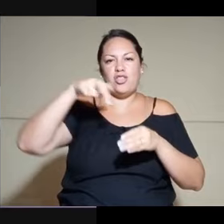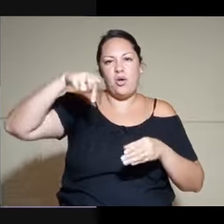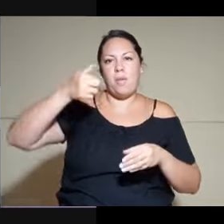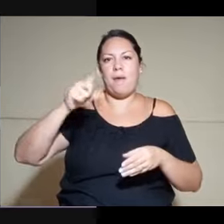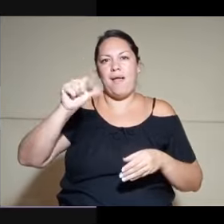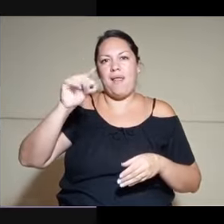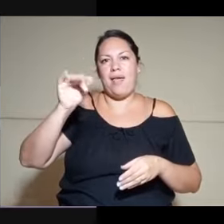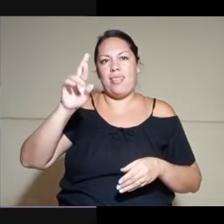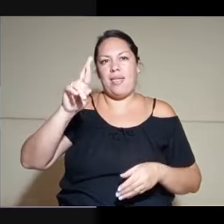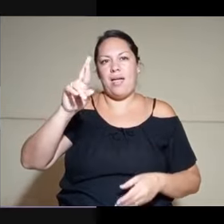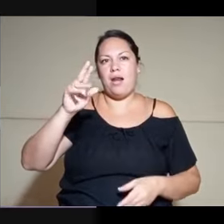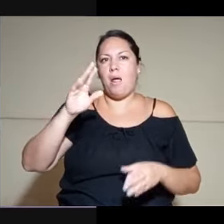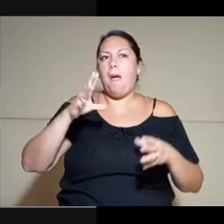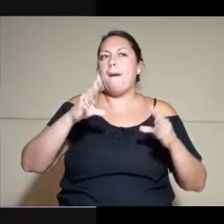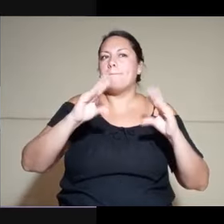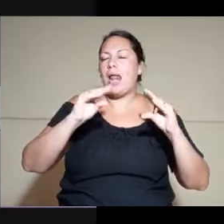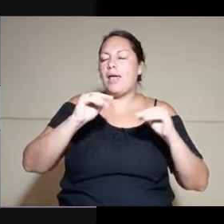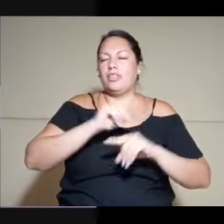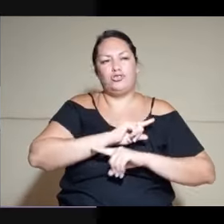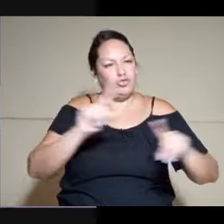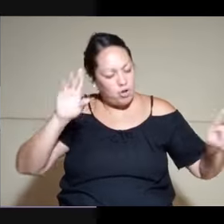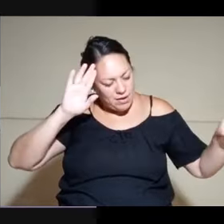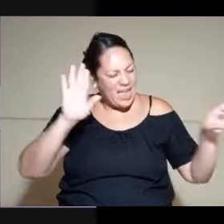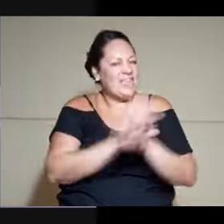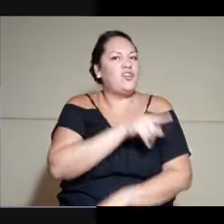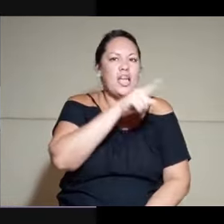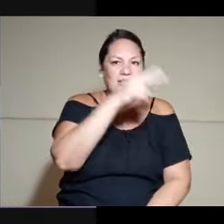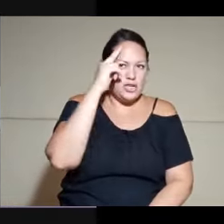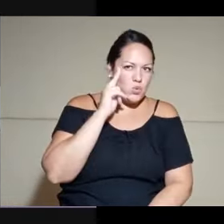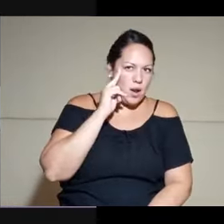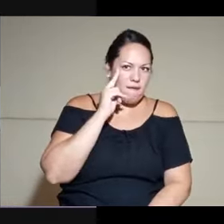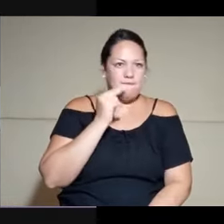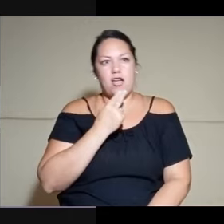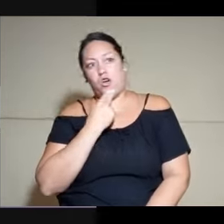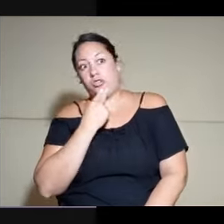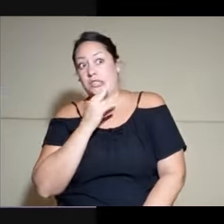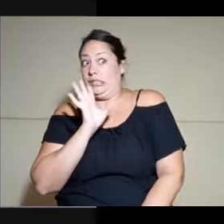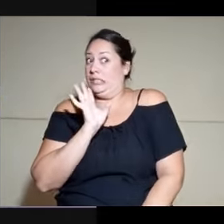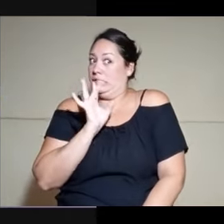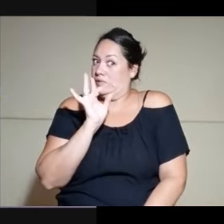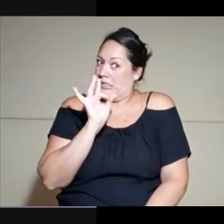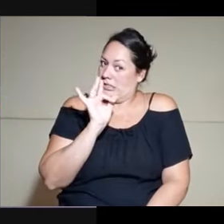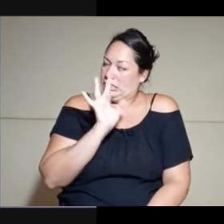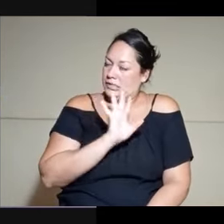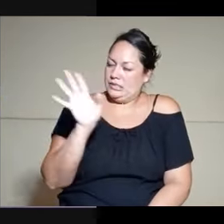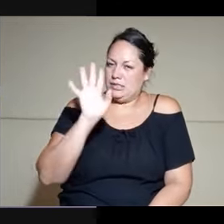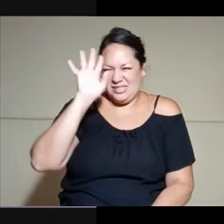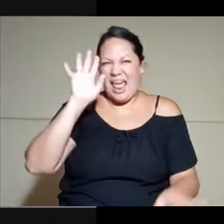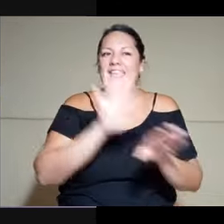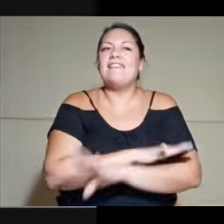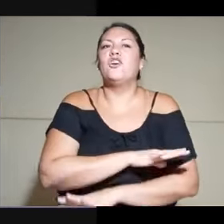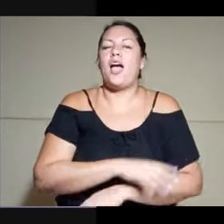Mover los músculos del paladar blando, la faringe y la laringe. Entre 11 y 9 hay que ver dónde ponen el palito. Se han equivocado, ese es el